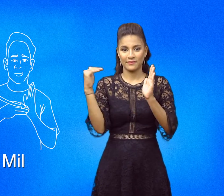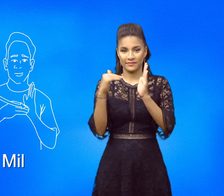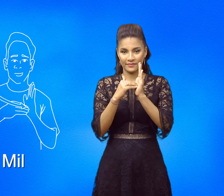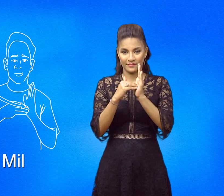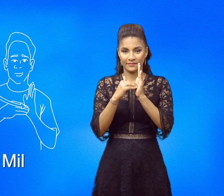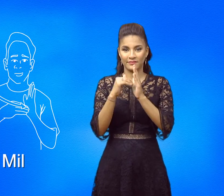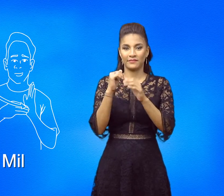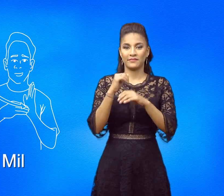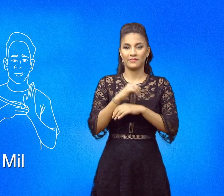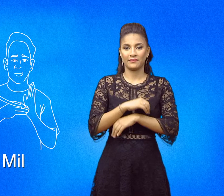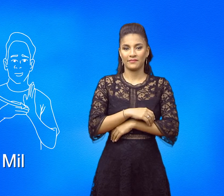milk